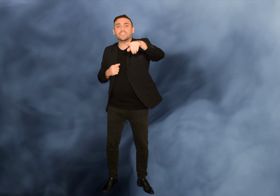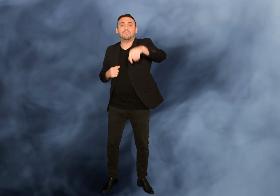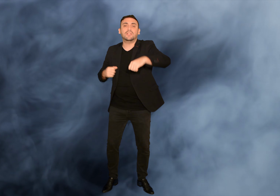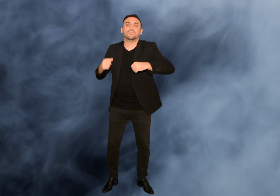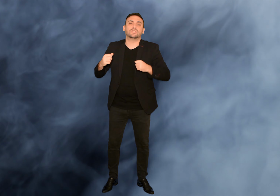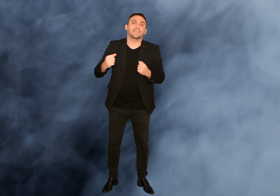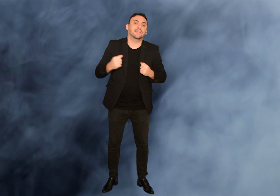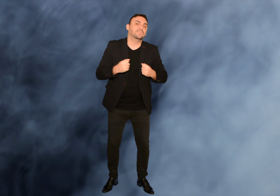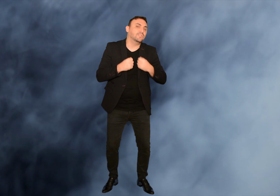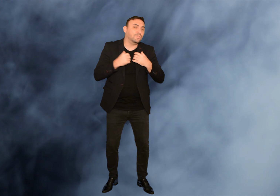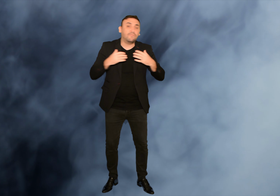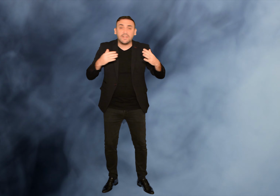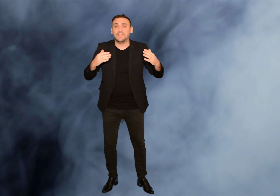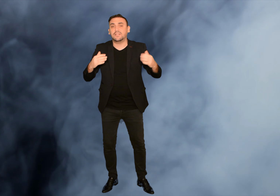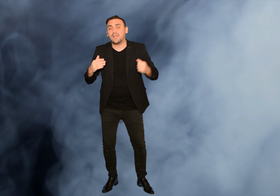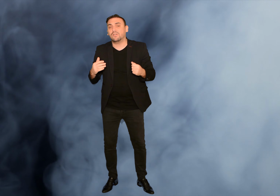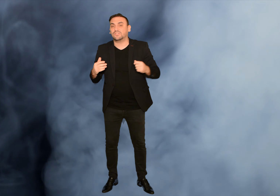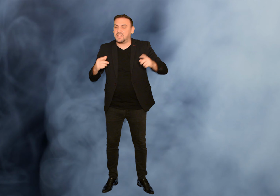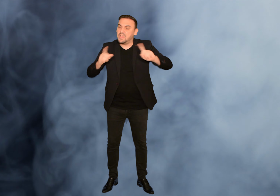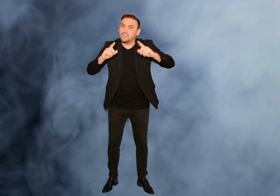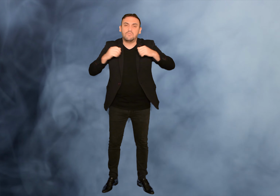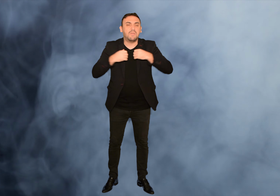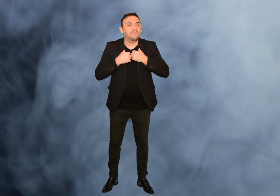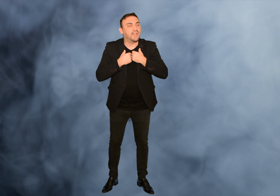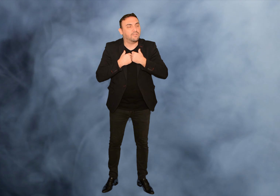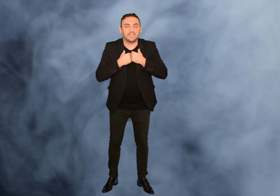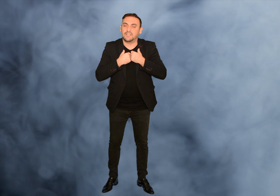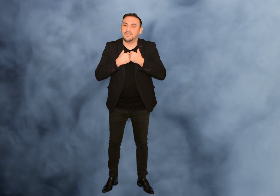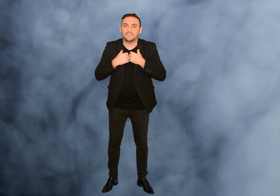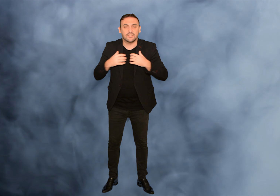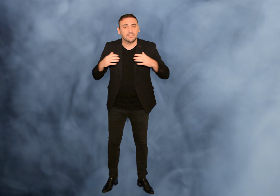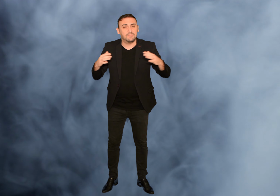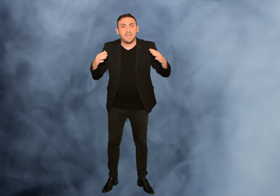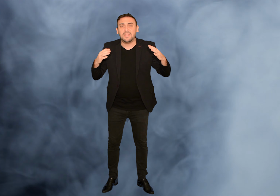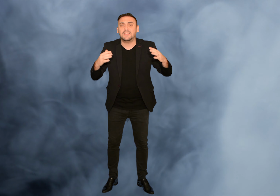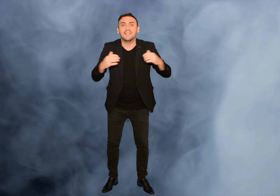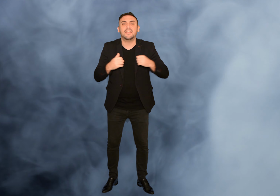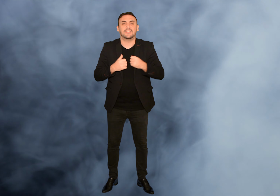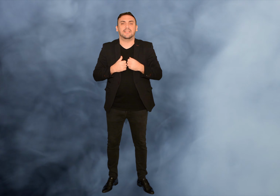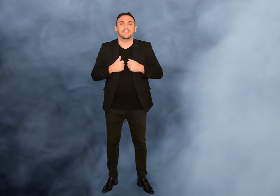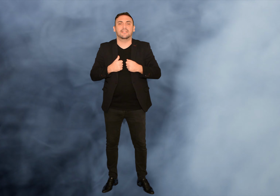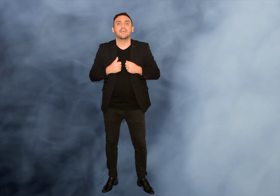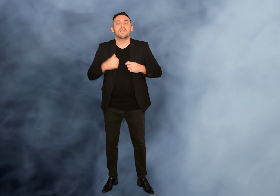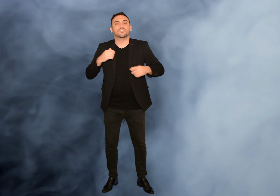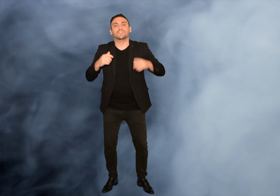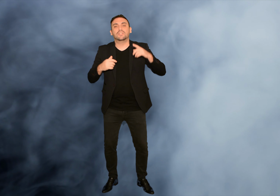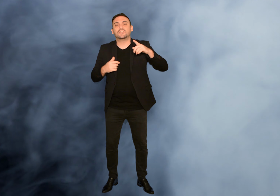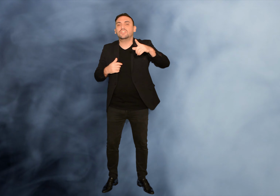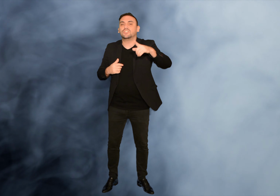și pentru ce să-ți dupăr din dragoste Nu mai vreau de tine să-mi aminte Și de ce și